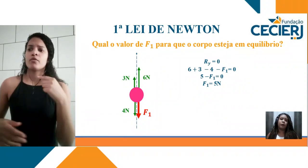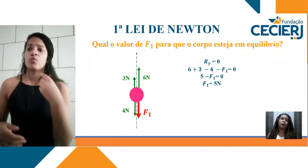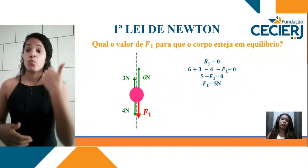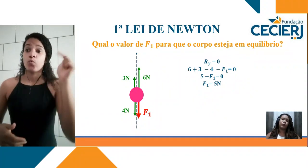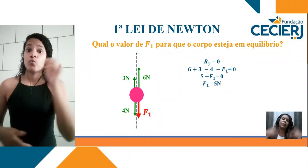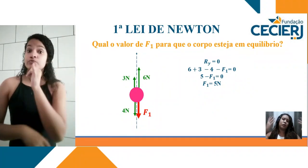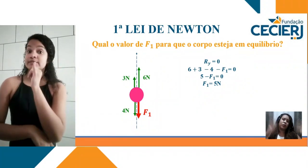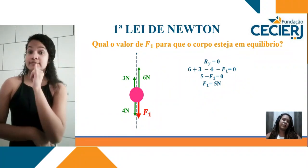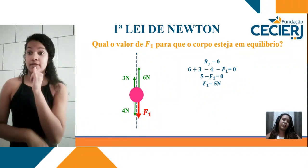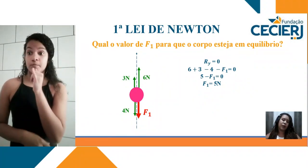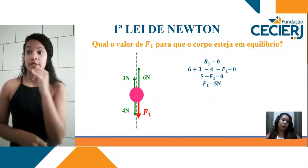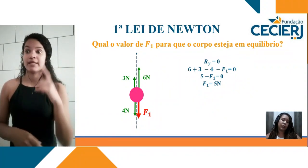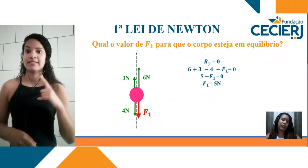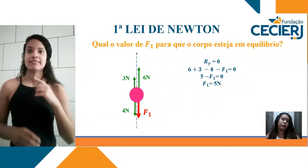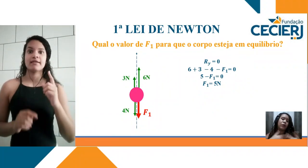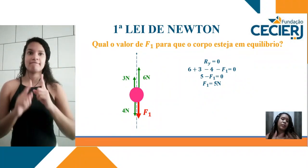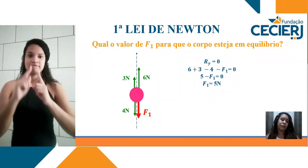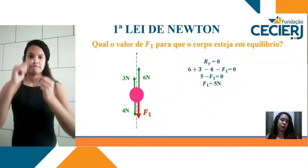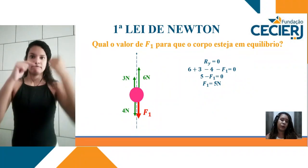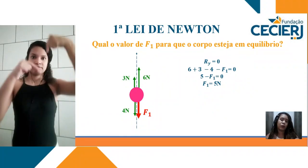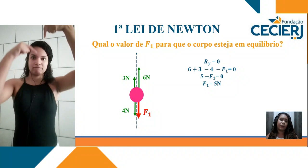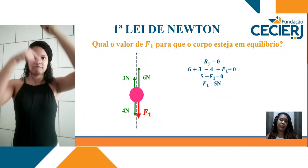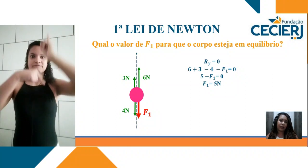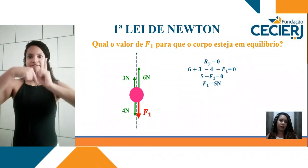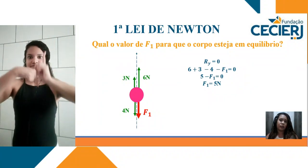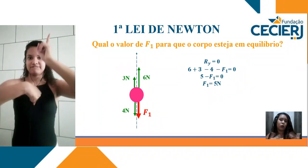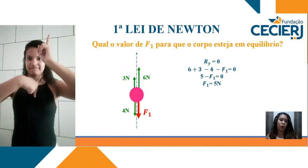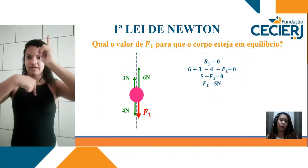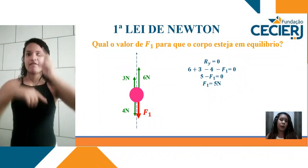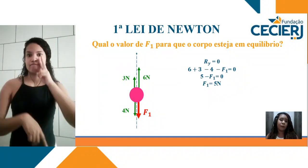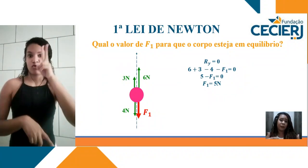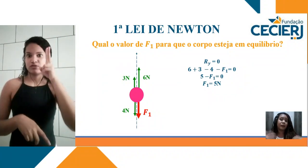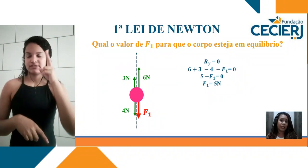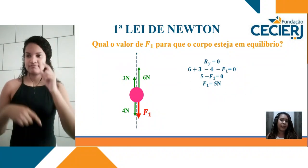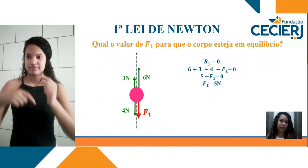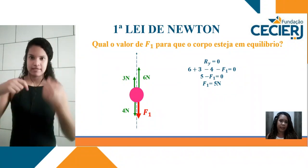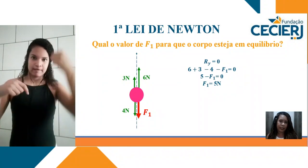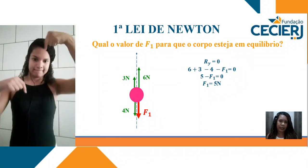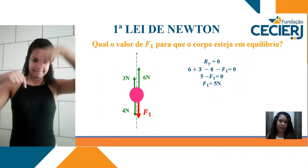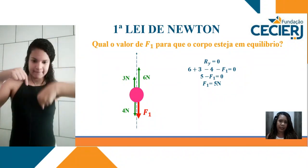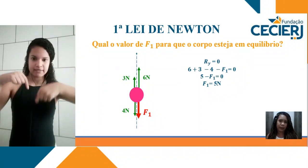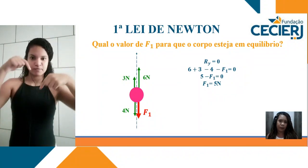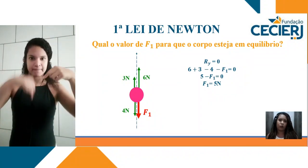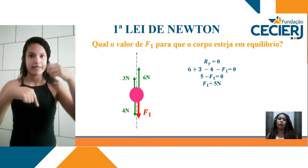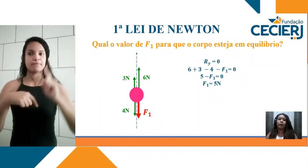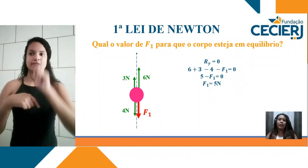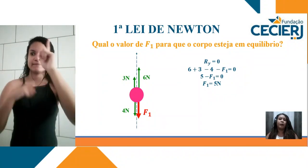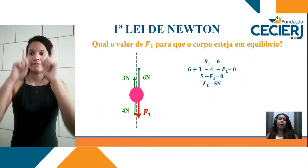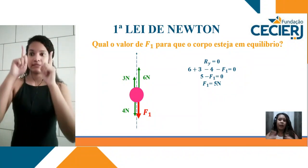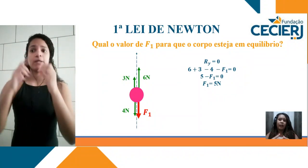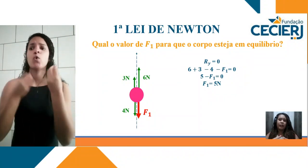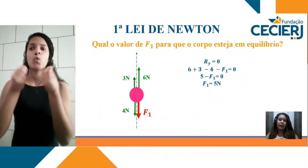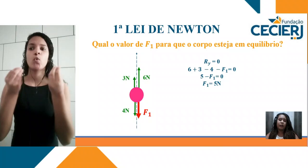um exemplo onde as forças estão na vertical, que força F1 eu preciso aplicar nesse corpo para manter ele em equilíbrio? Ou seja, eu quero